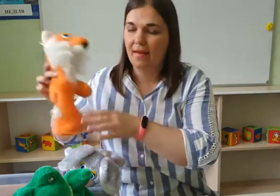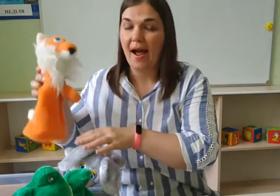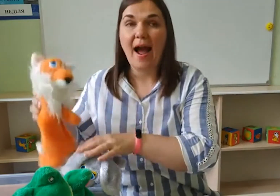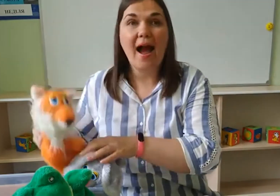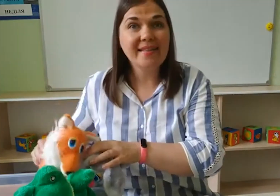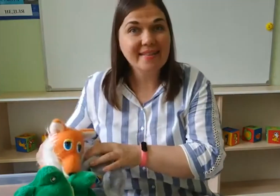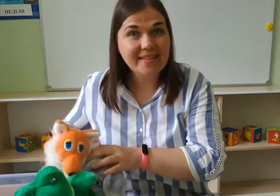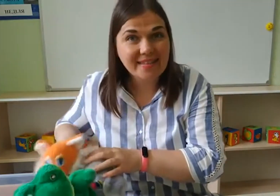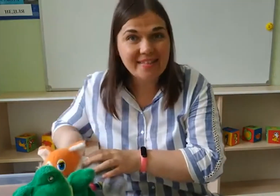А ти хто?